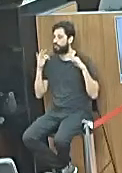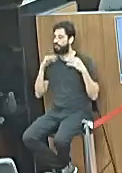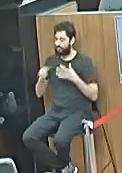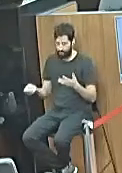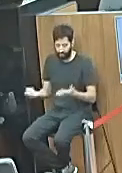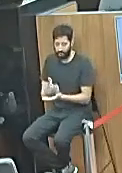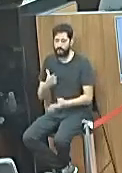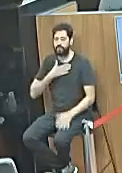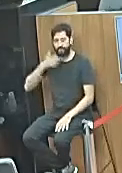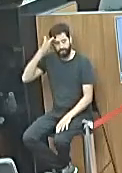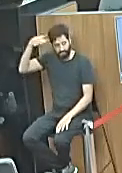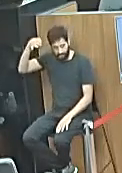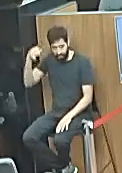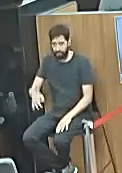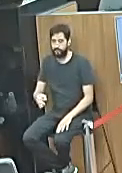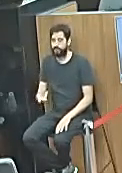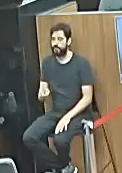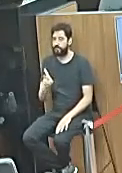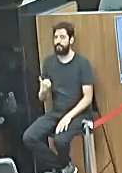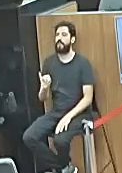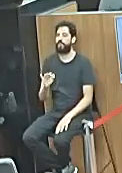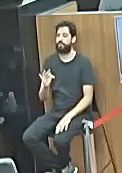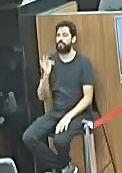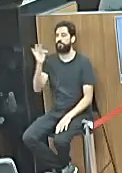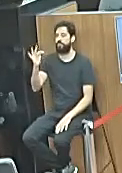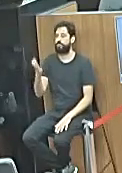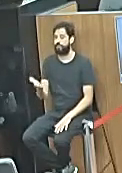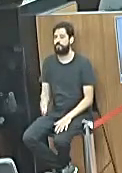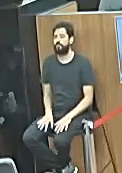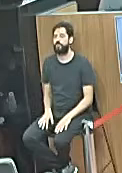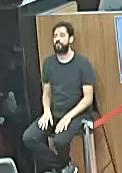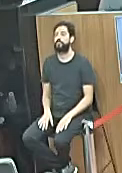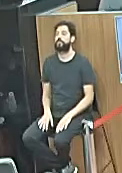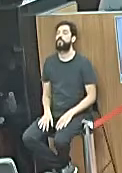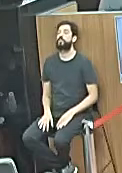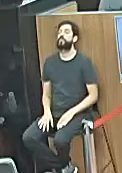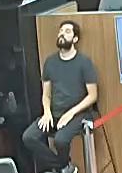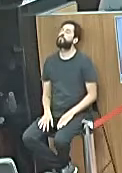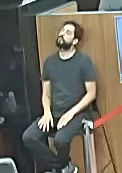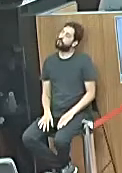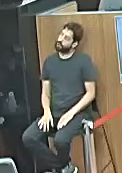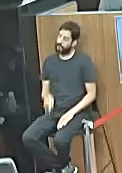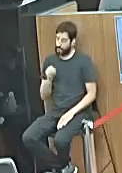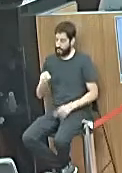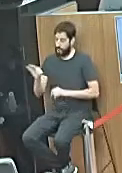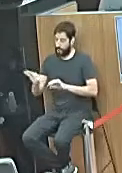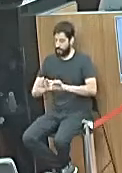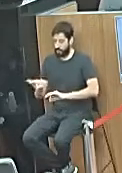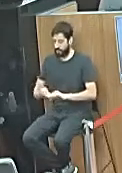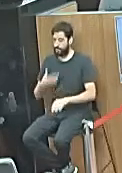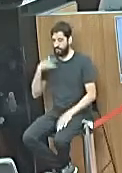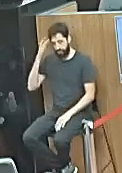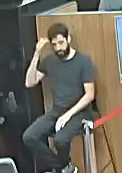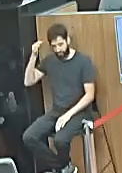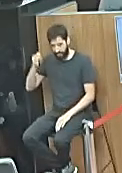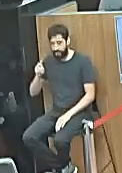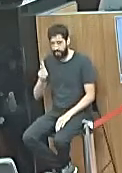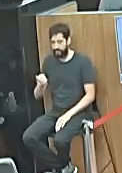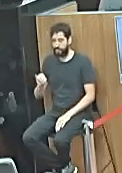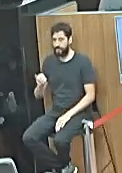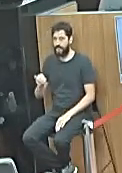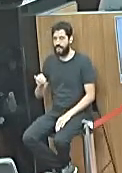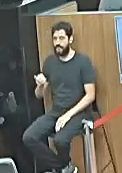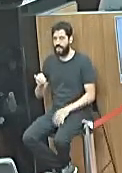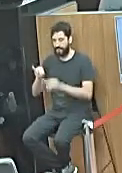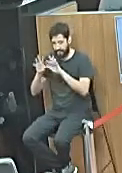não tem a menor dúvida não tenho a menor dúvida em mim lá no norte de minas e esse esse projeto que eu tenho certeza que vai combinar a